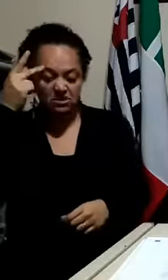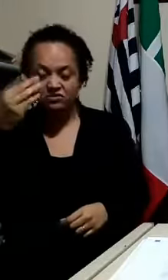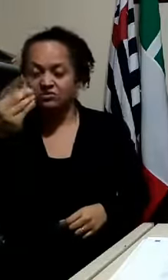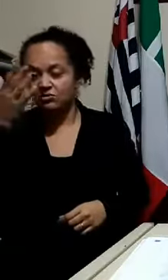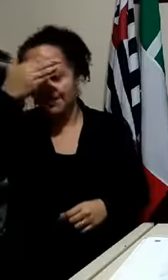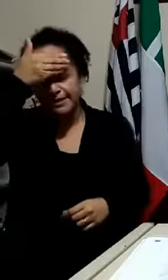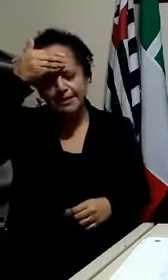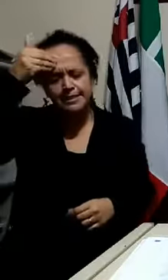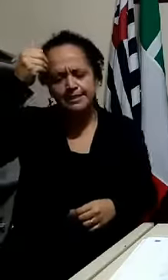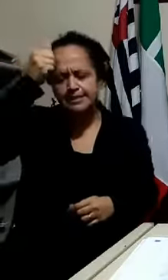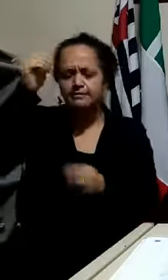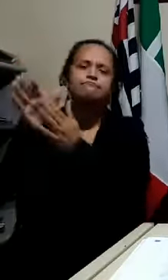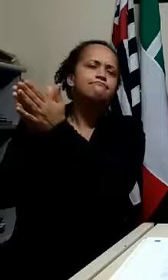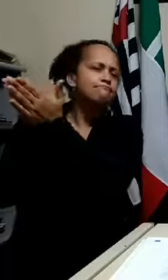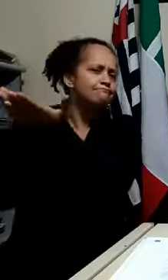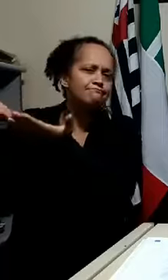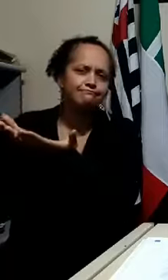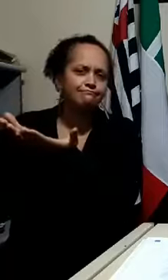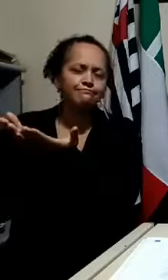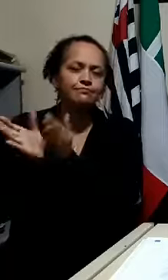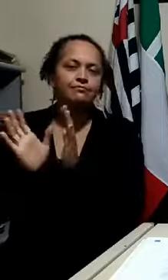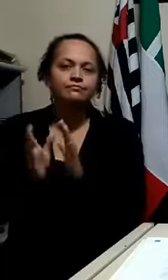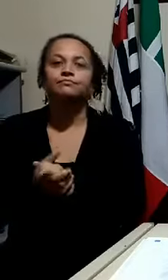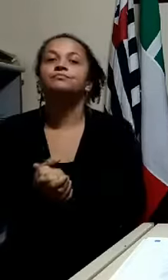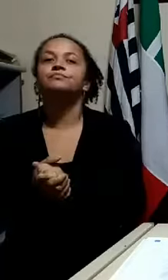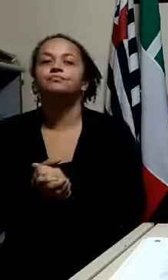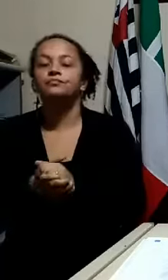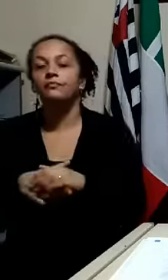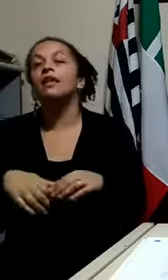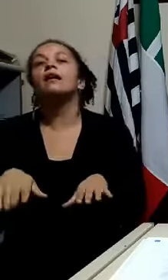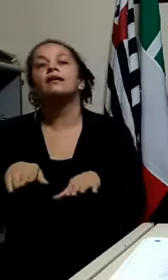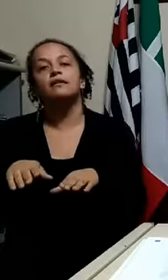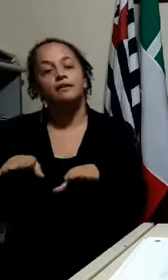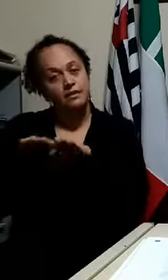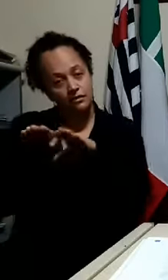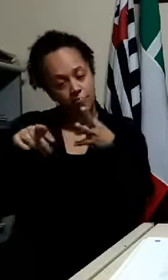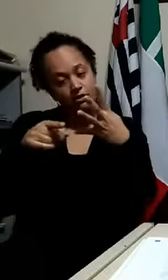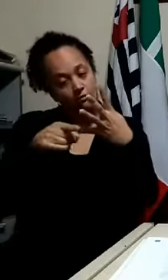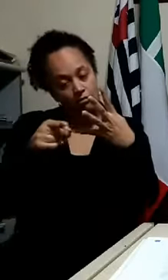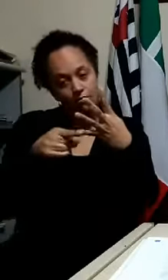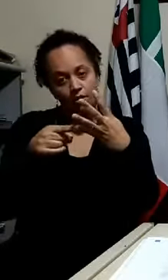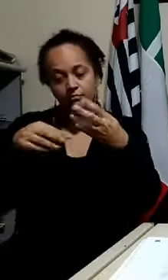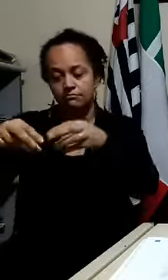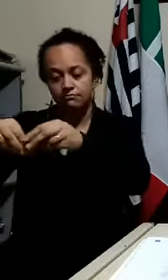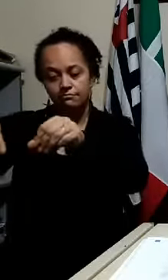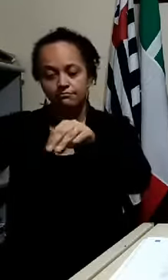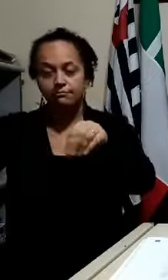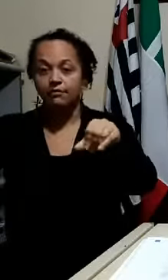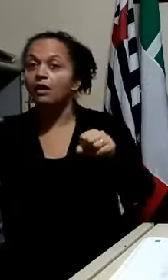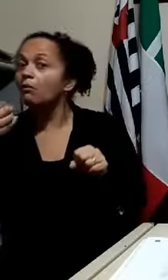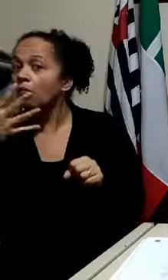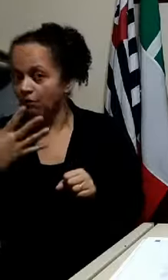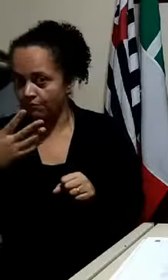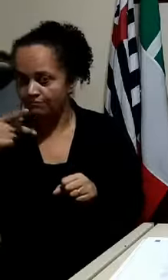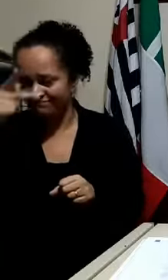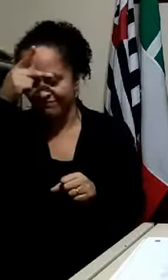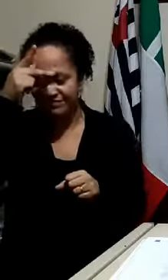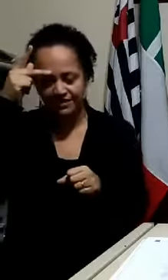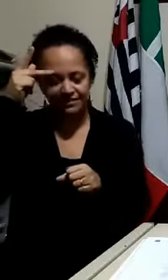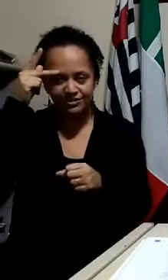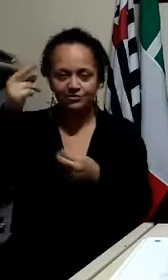ela fica infrutífera. Outra, enfim, é a que é semeada em boa terra, é o que ouve a palavra